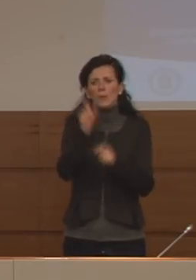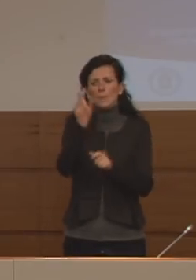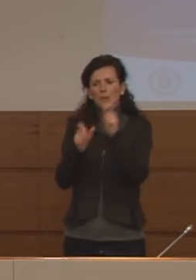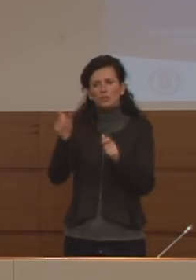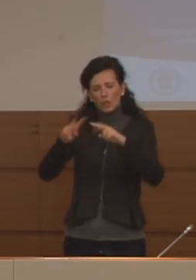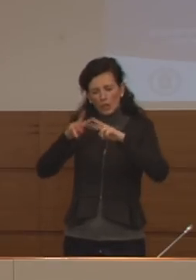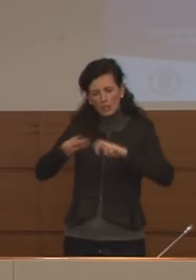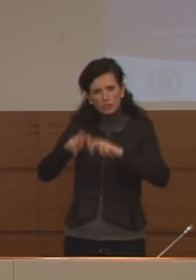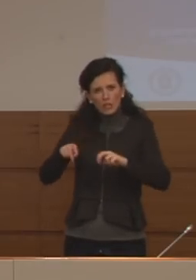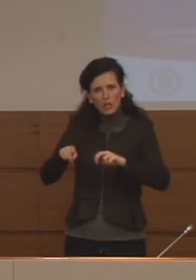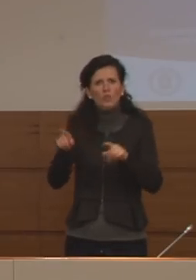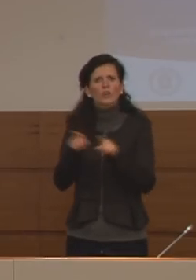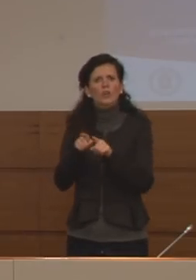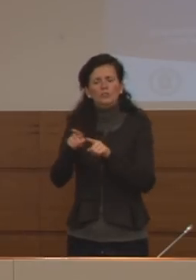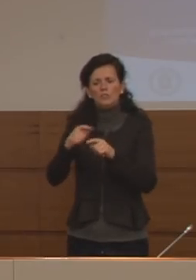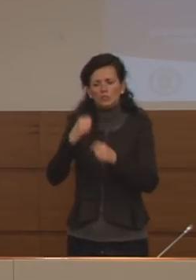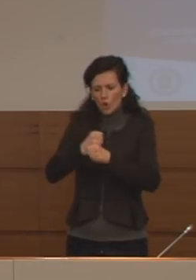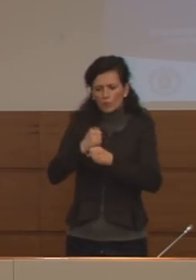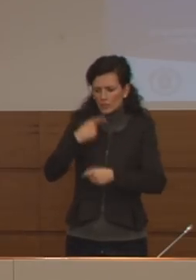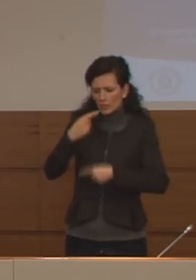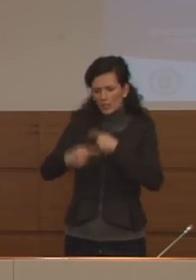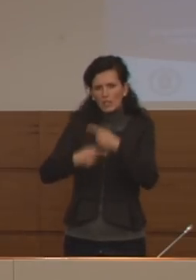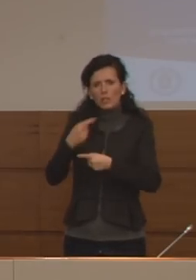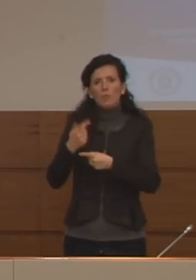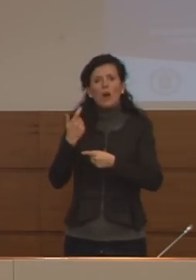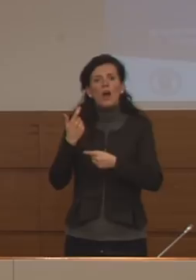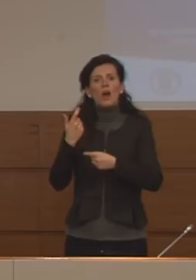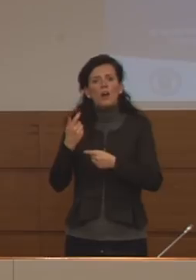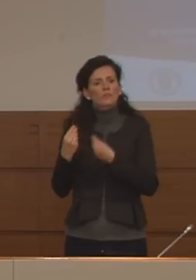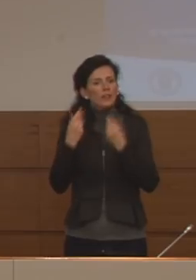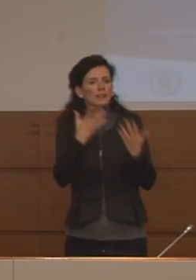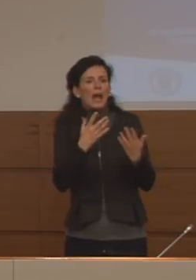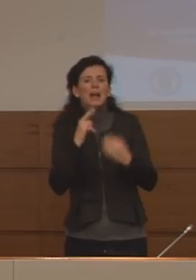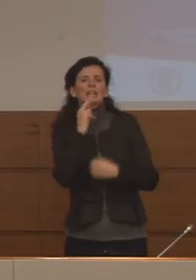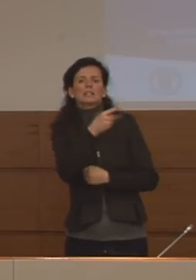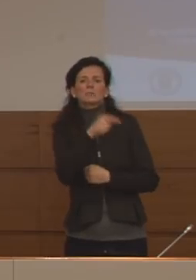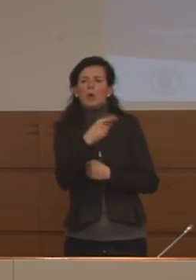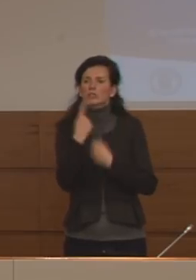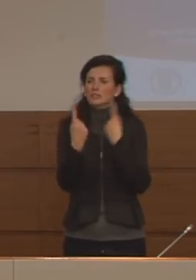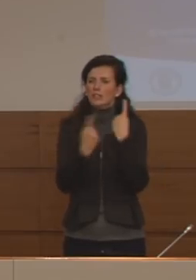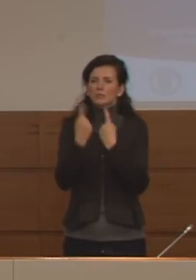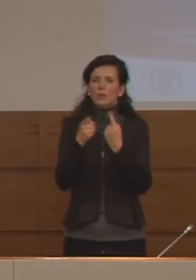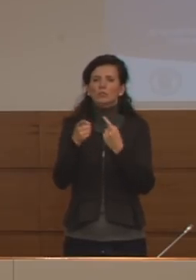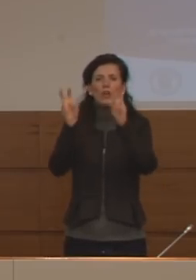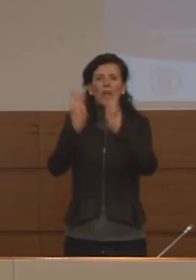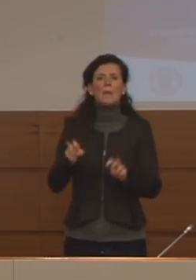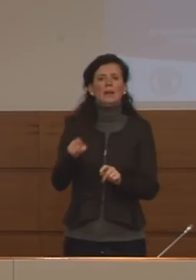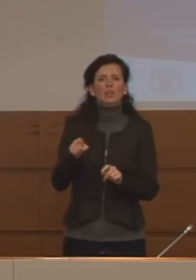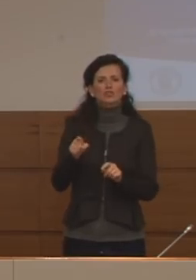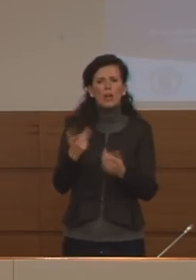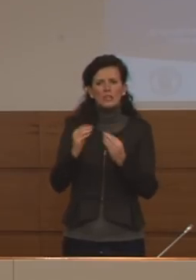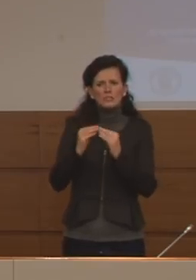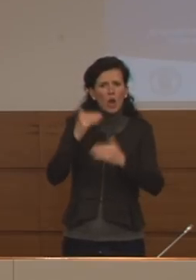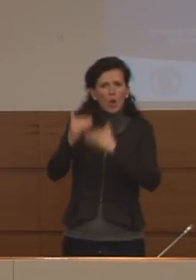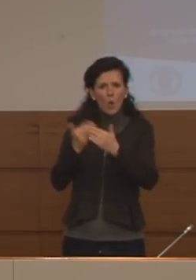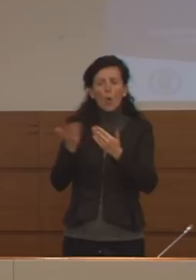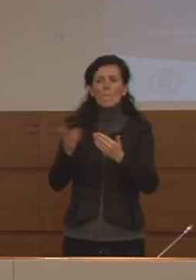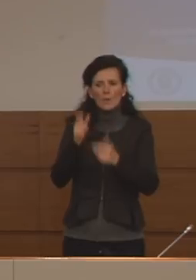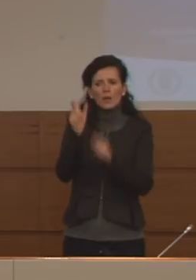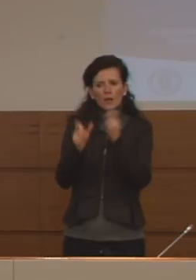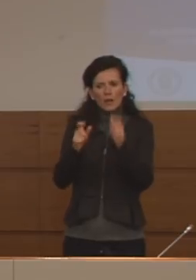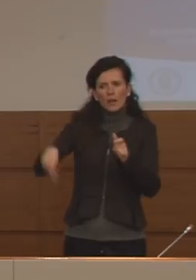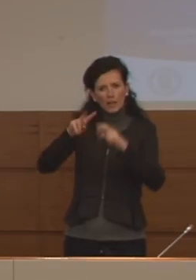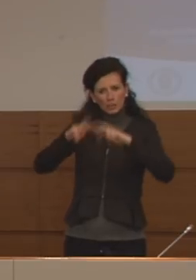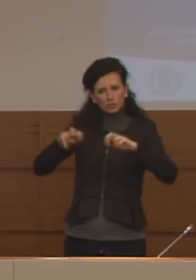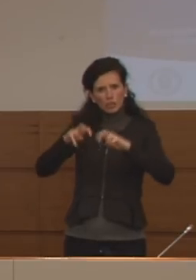lavorare per dare risposte a questa emergenza anche con grande impegno e anche come vediamo dalle